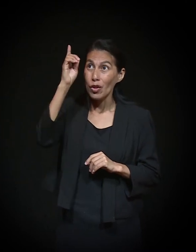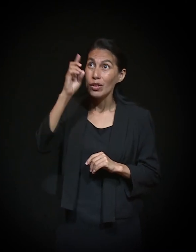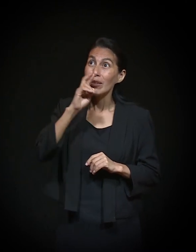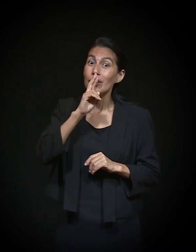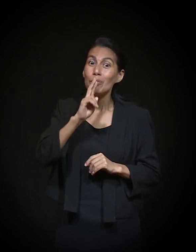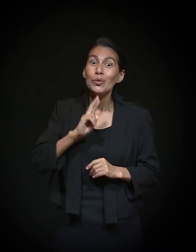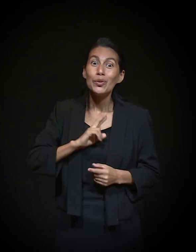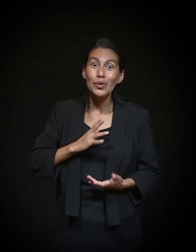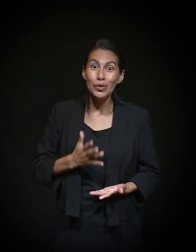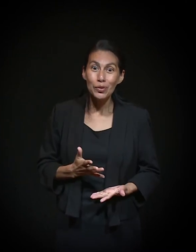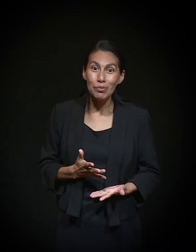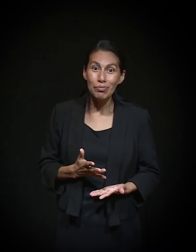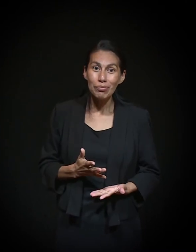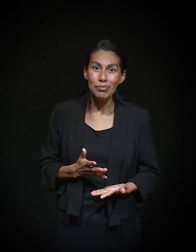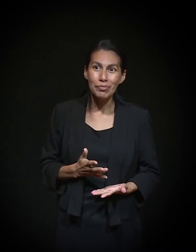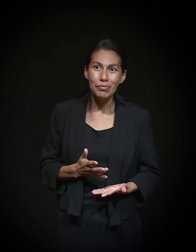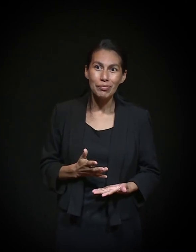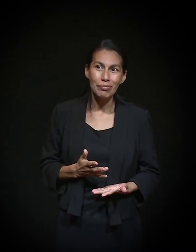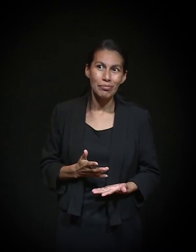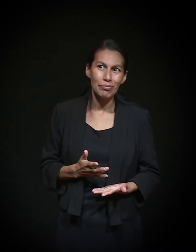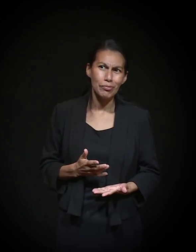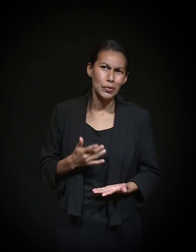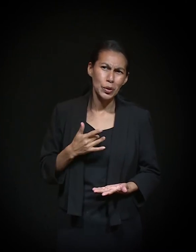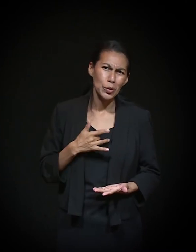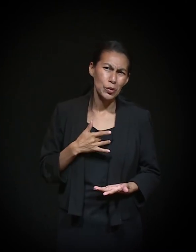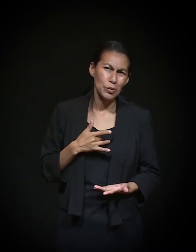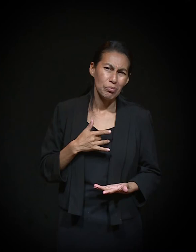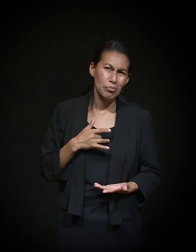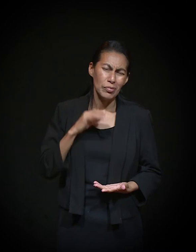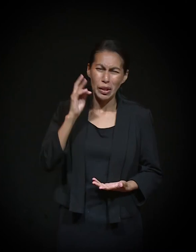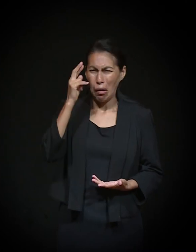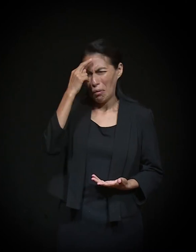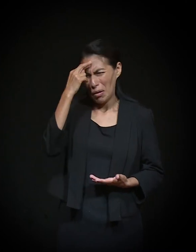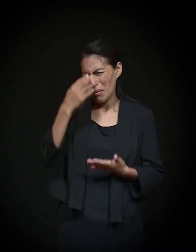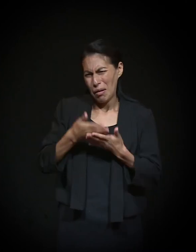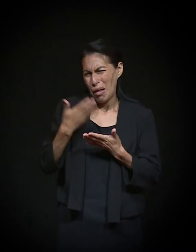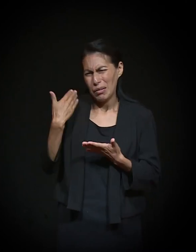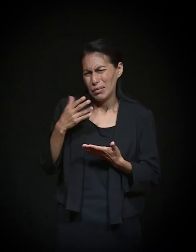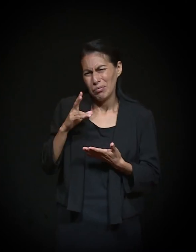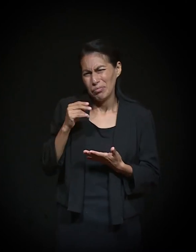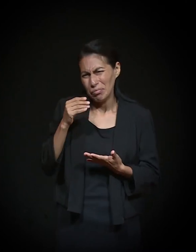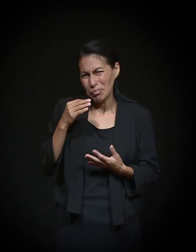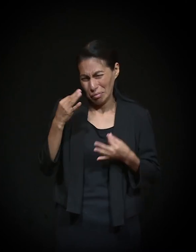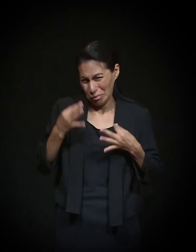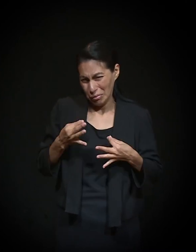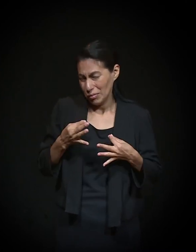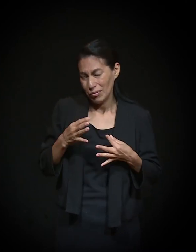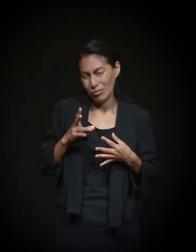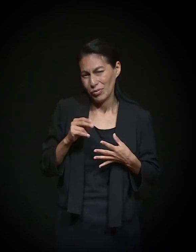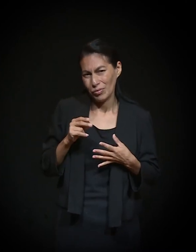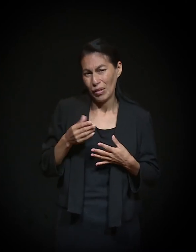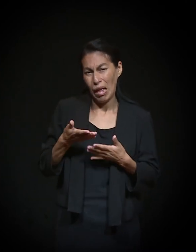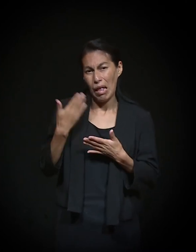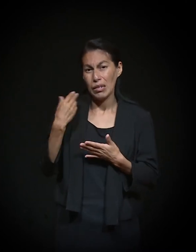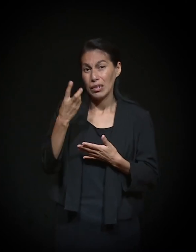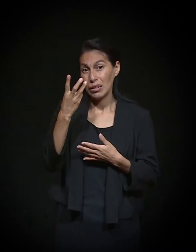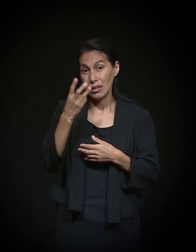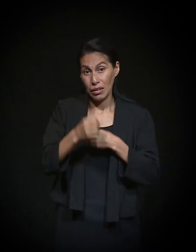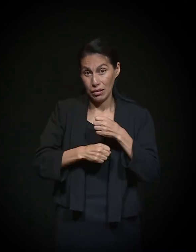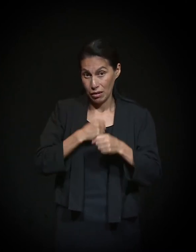bien? La verdad es que no me recuerdo hasta que es suficiente y ya que estoy con el primer impuesto.